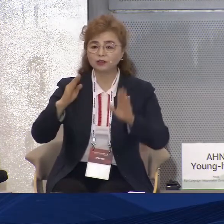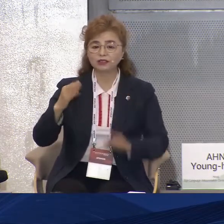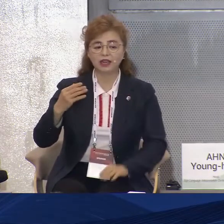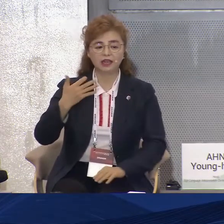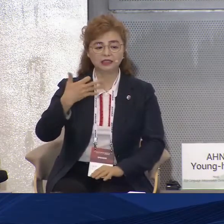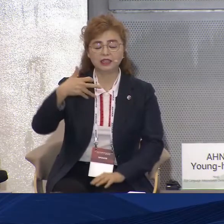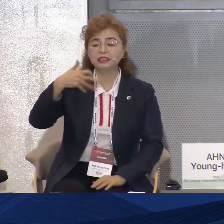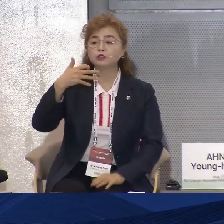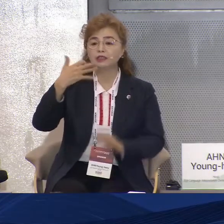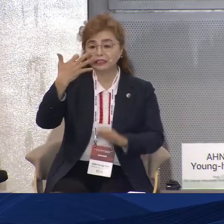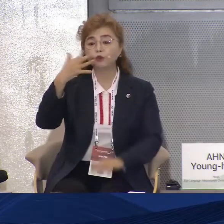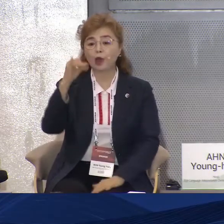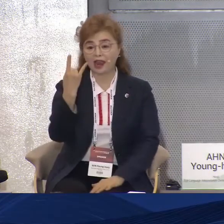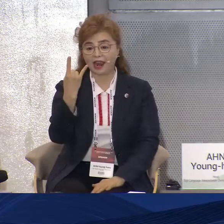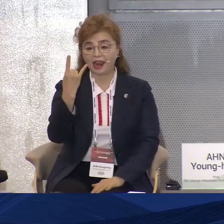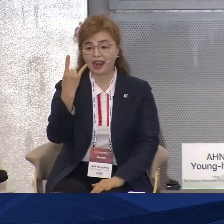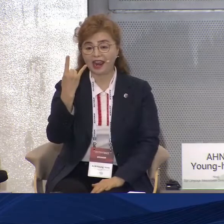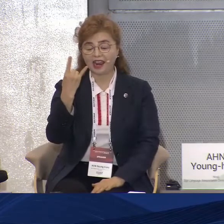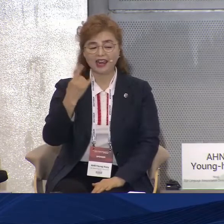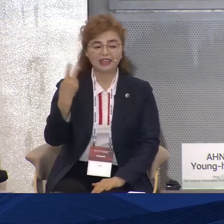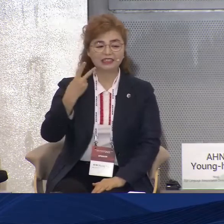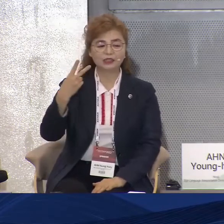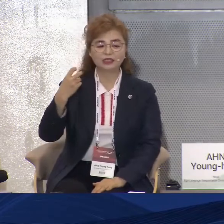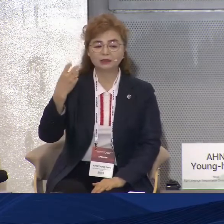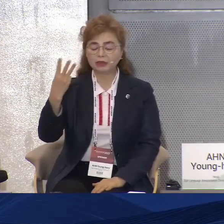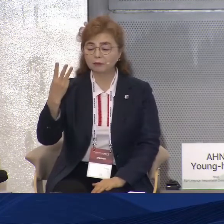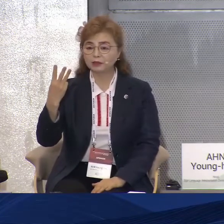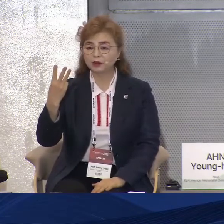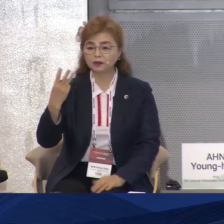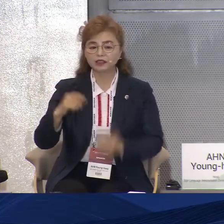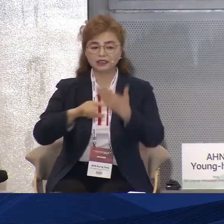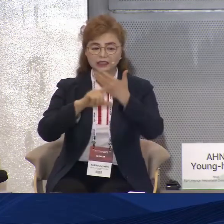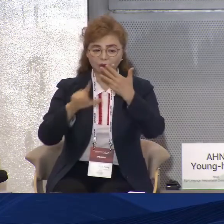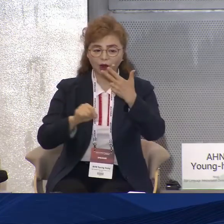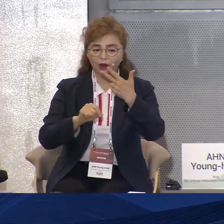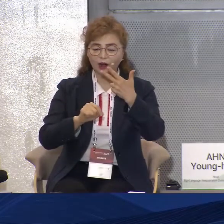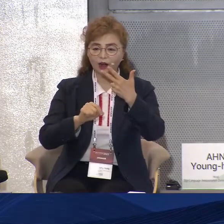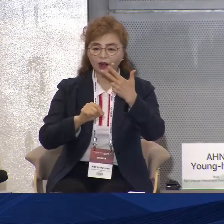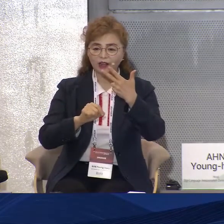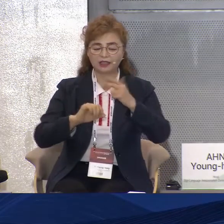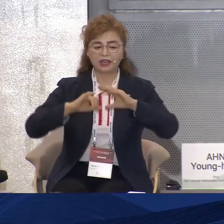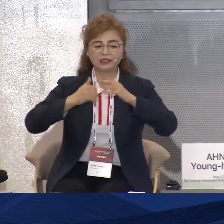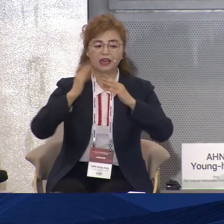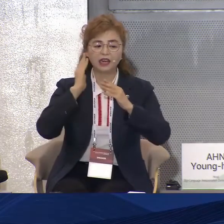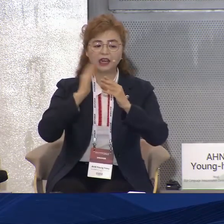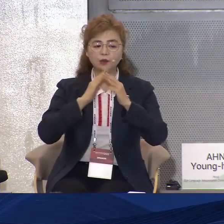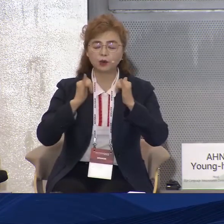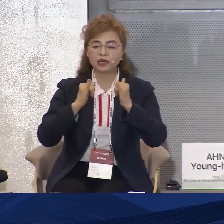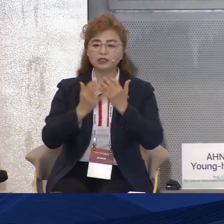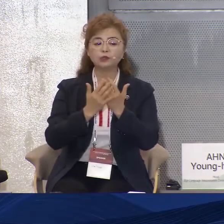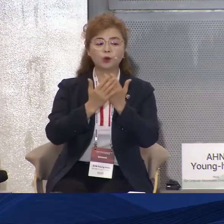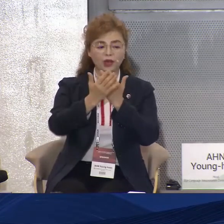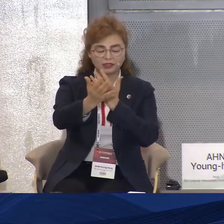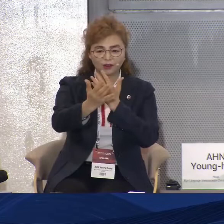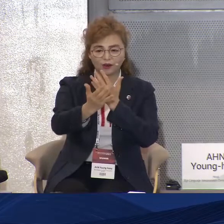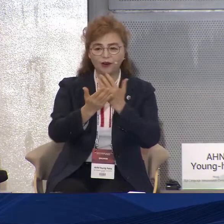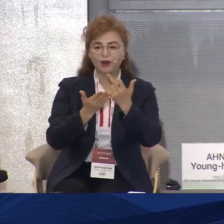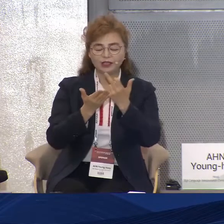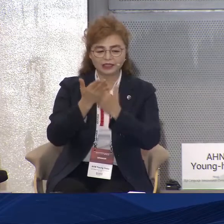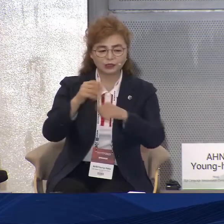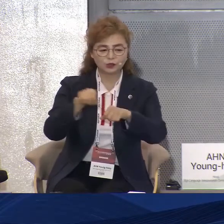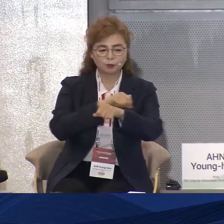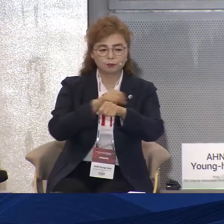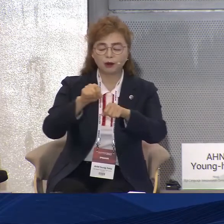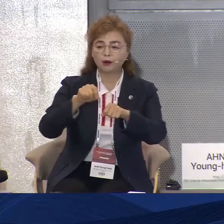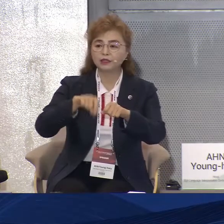제주특별자치도에서 열리는 제19회 2023년 7월 세계 농인 총회에서